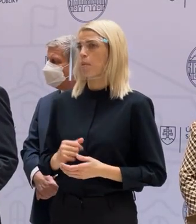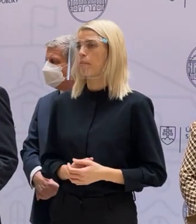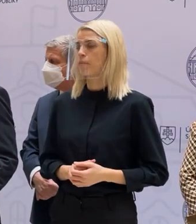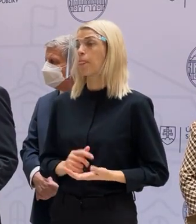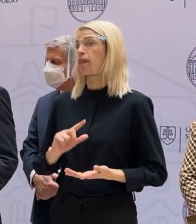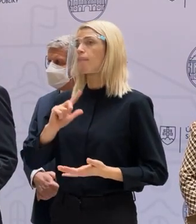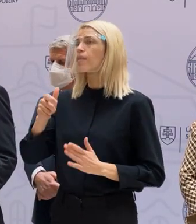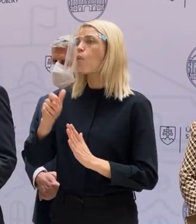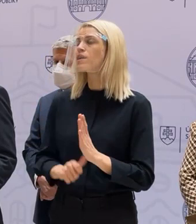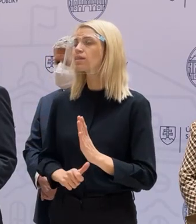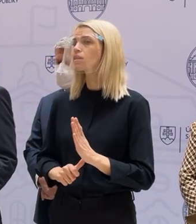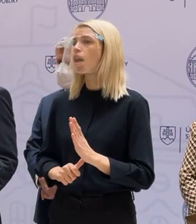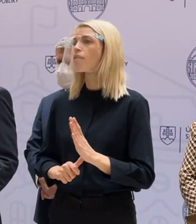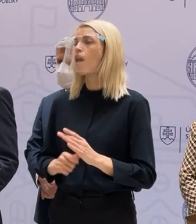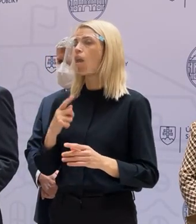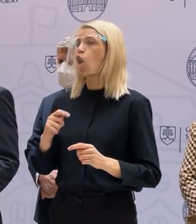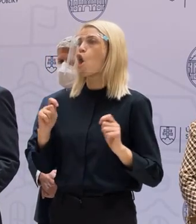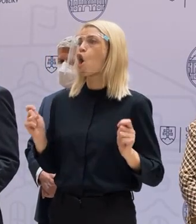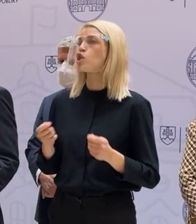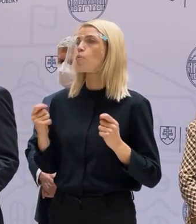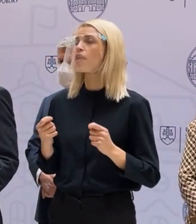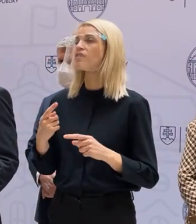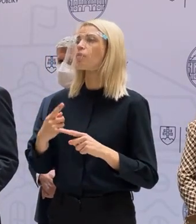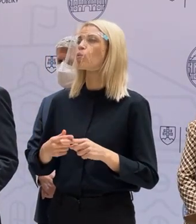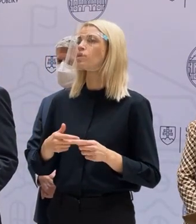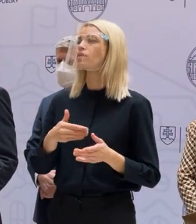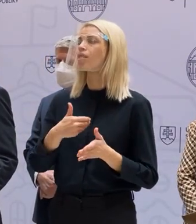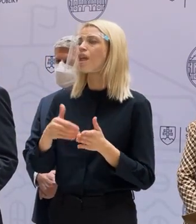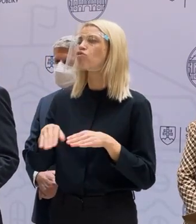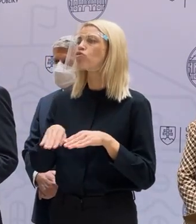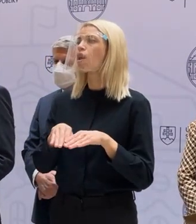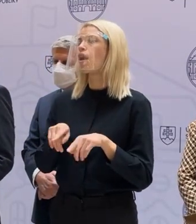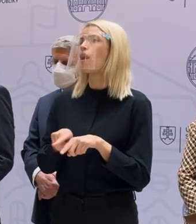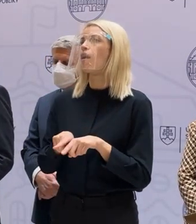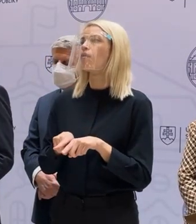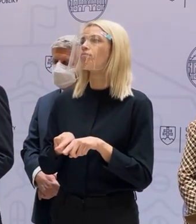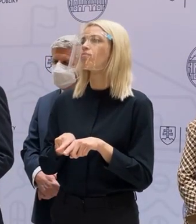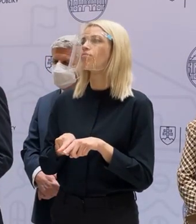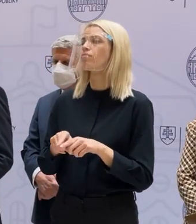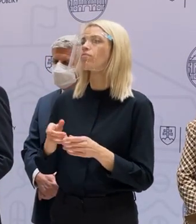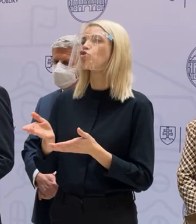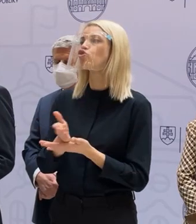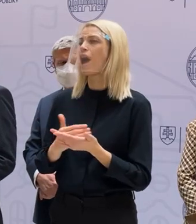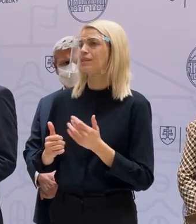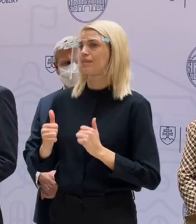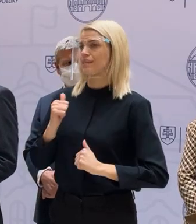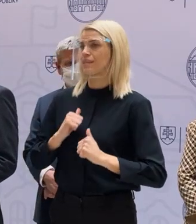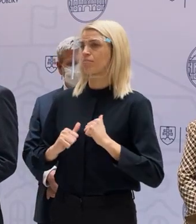strane hospodárstvo a tie jednotlivé odvetvia mimoriadne trpia. V kontexte